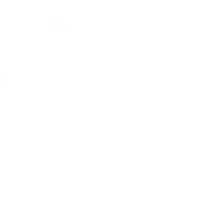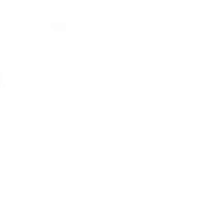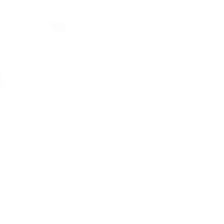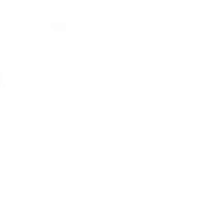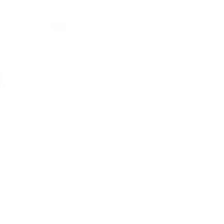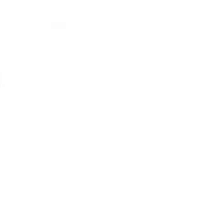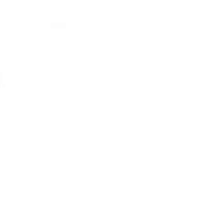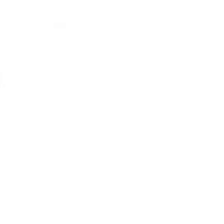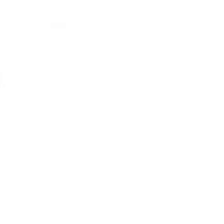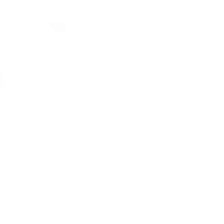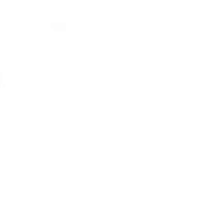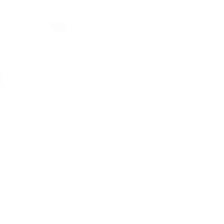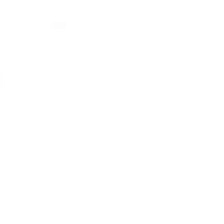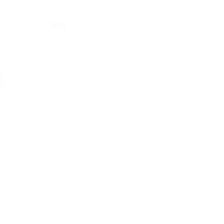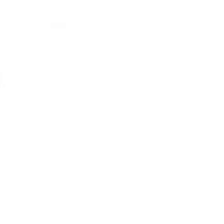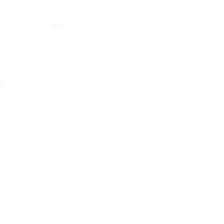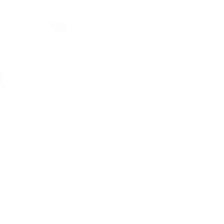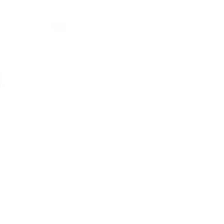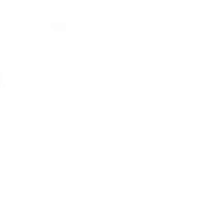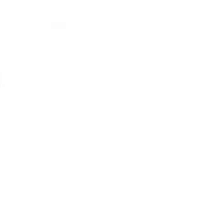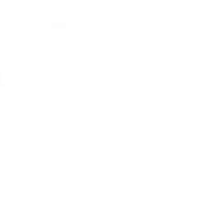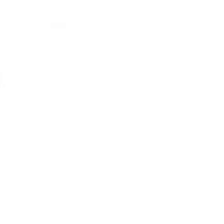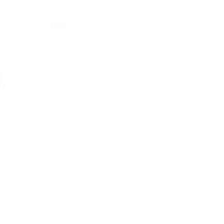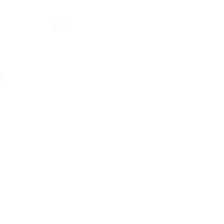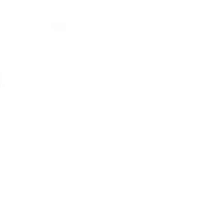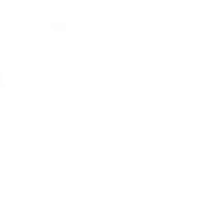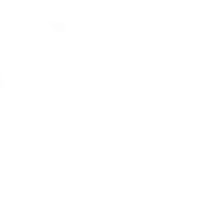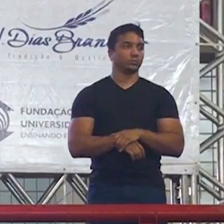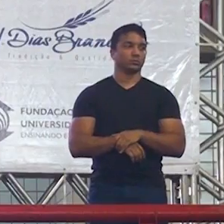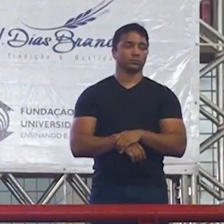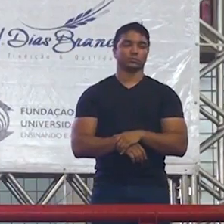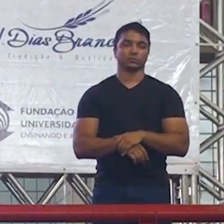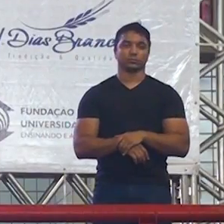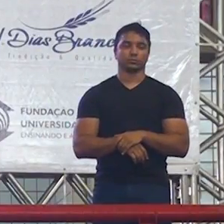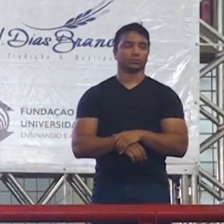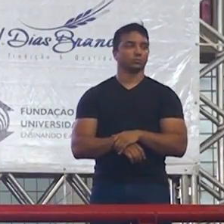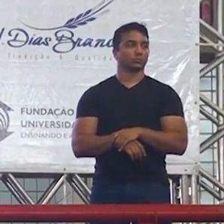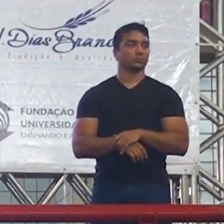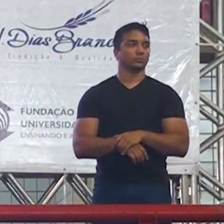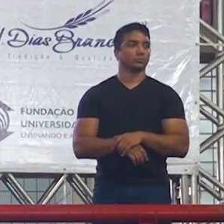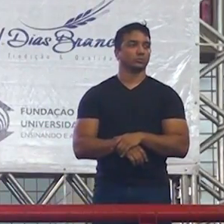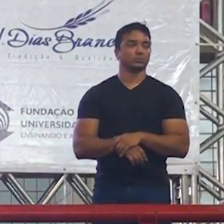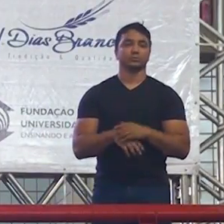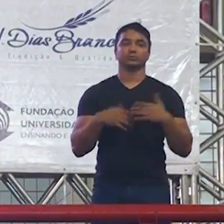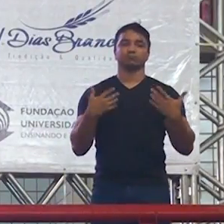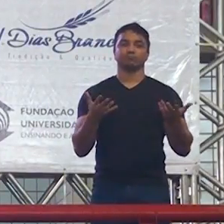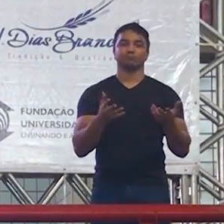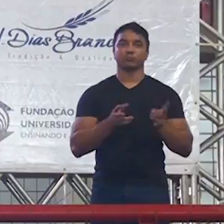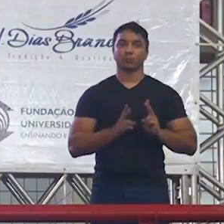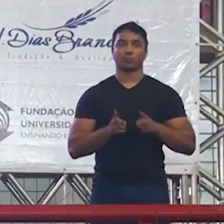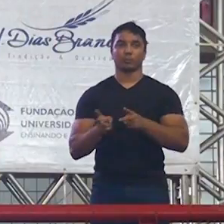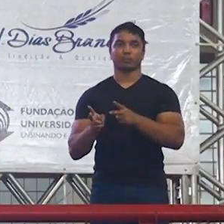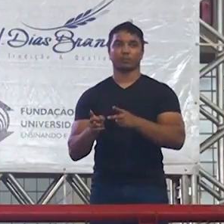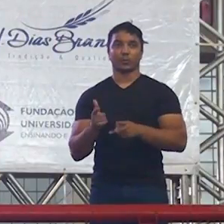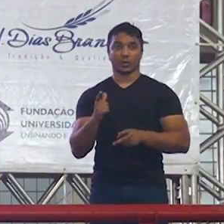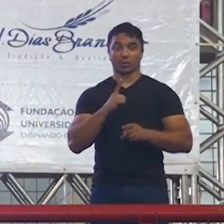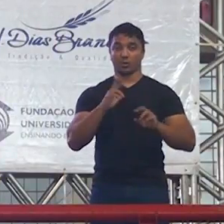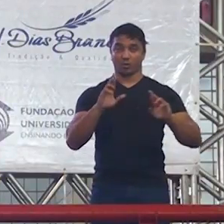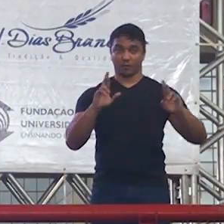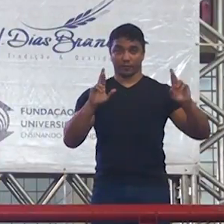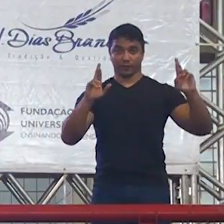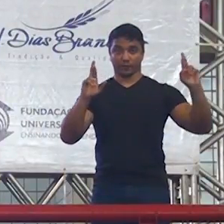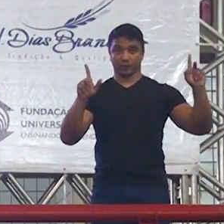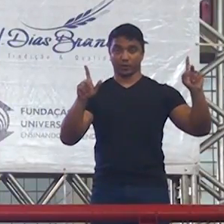I, pessoal? É a corrente elétrica. O I é a corrente elétrica. Então vamos lá. A diferença